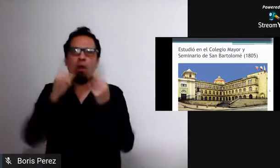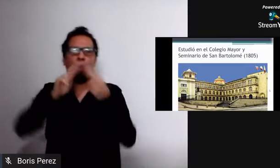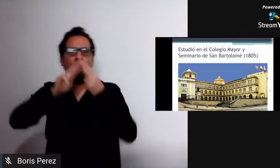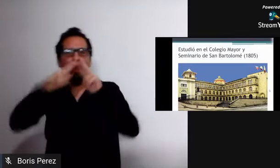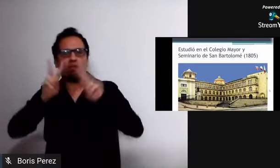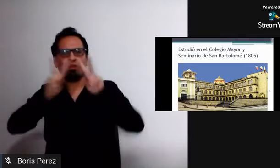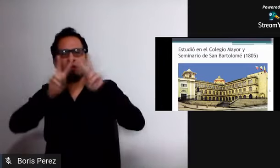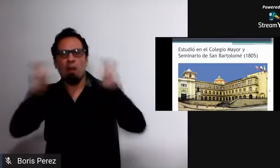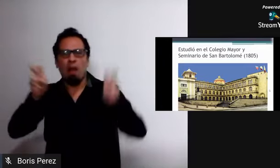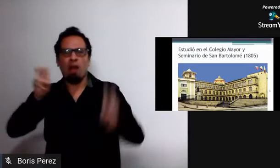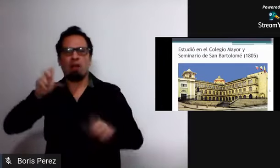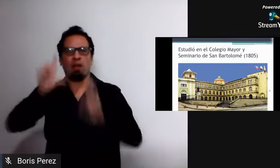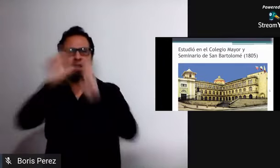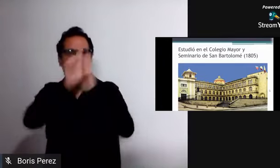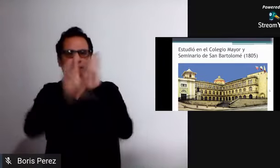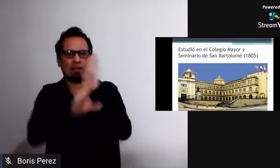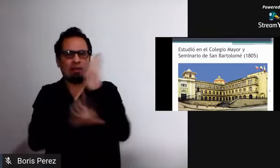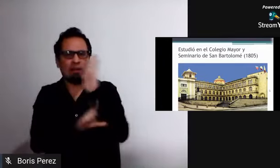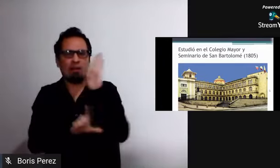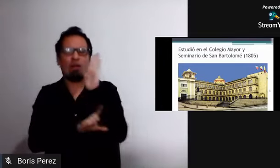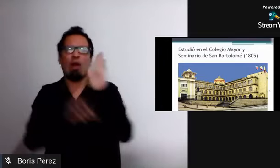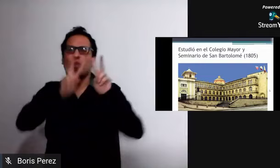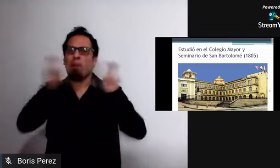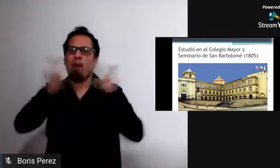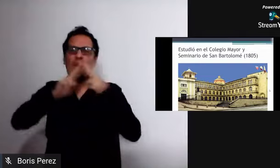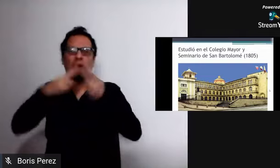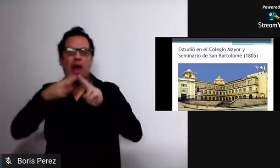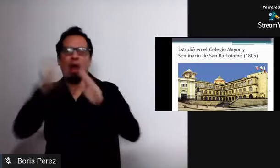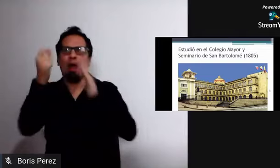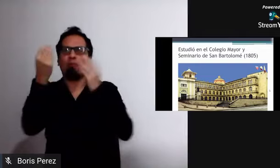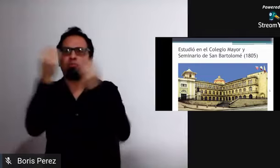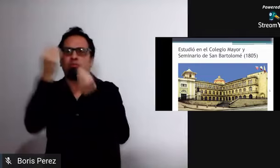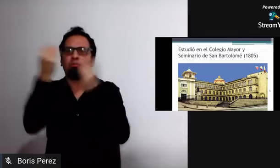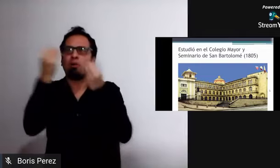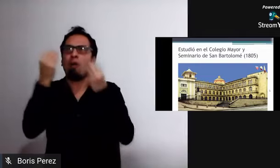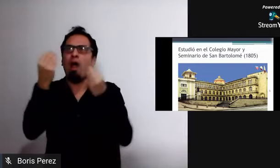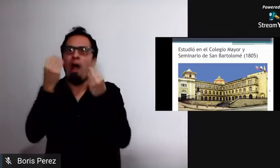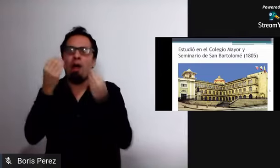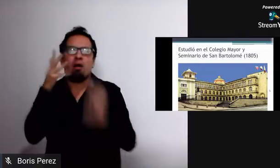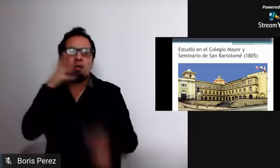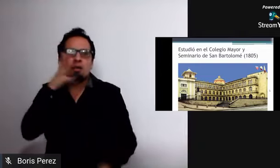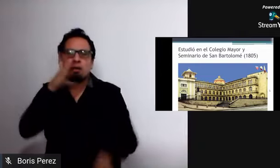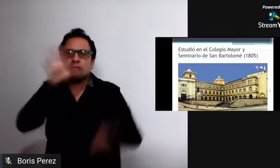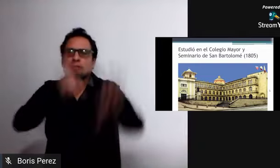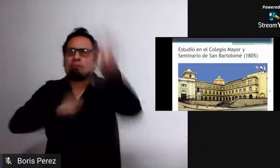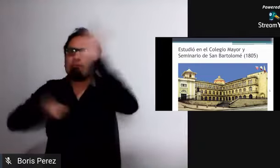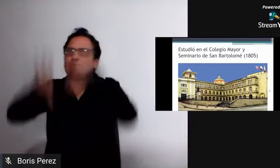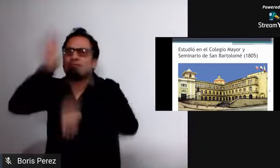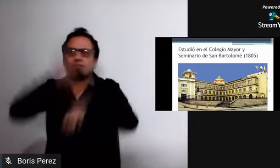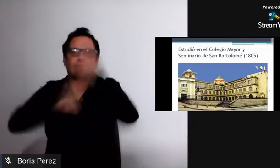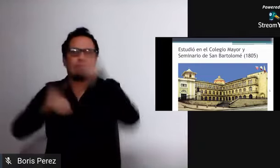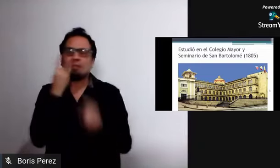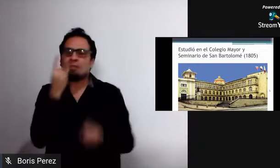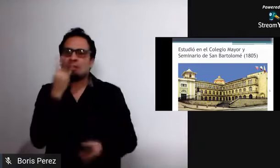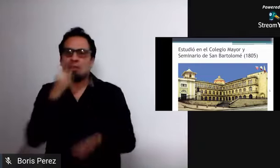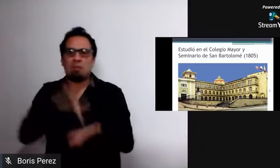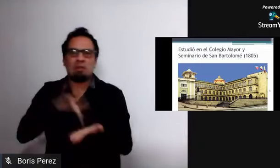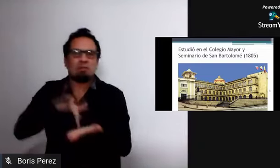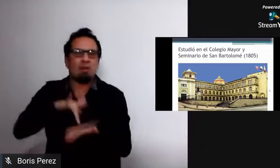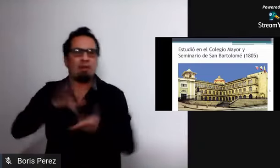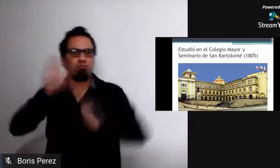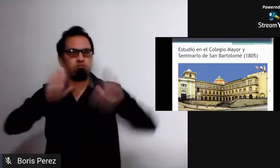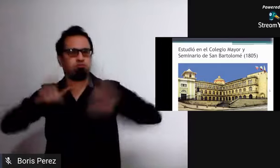profesores de esa época, quienes lo ilustraban y le enseñaban muchas cosas de leyes, de letras, que